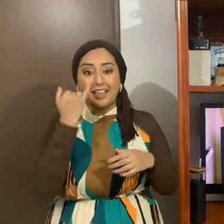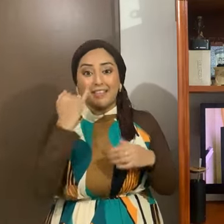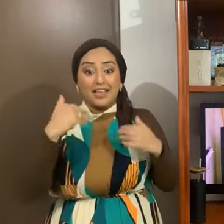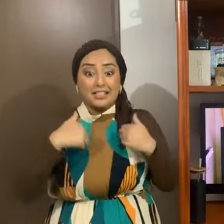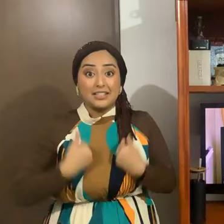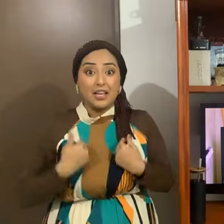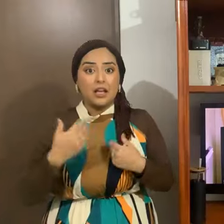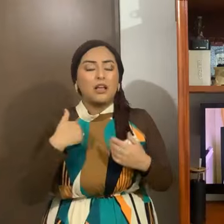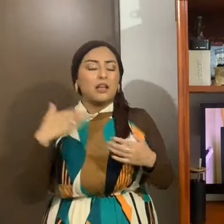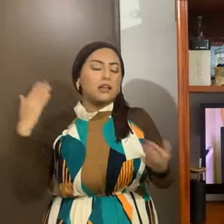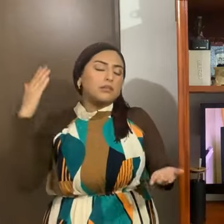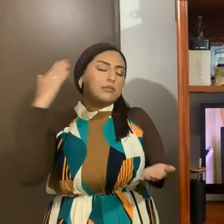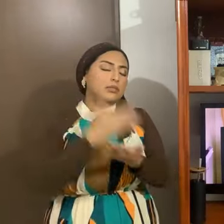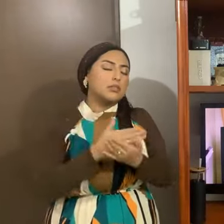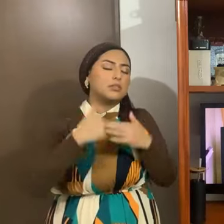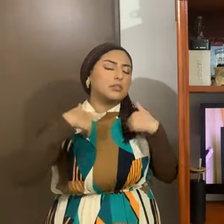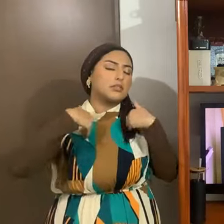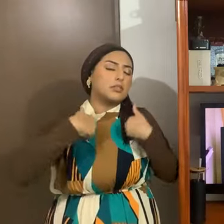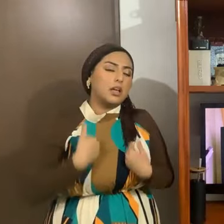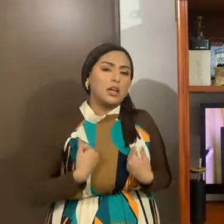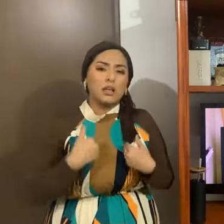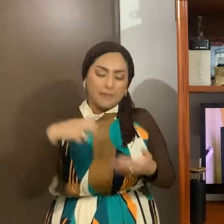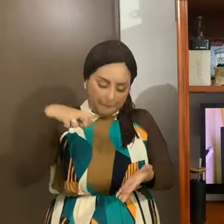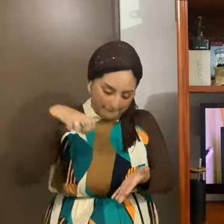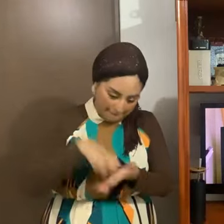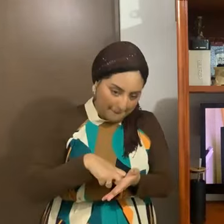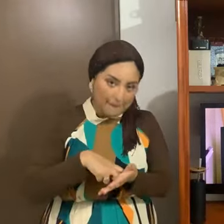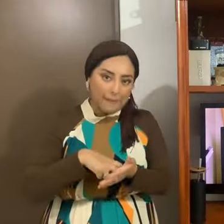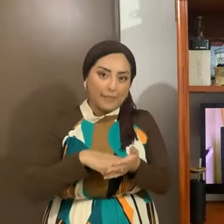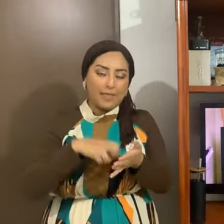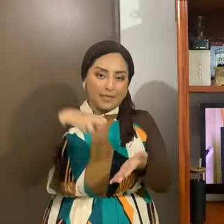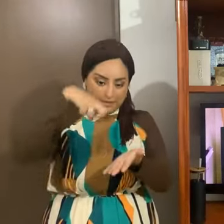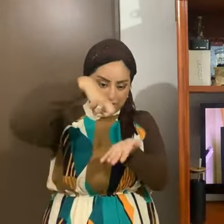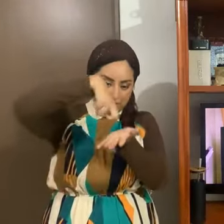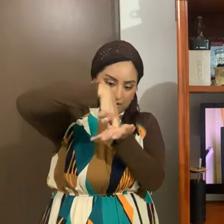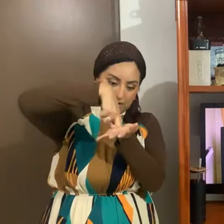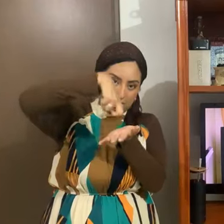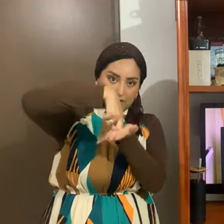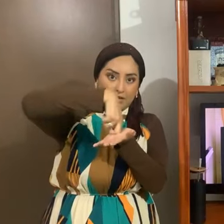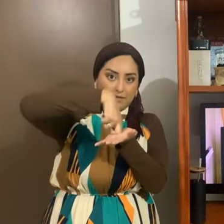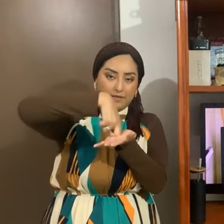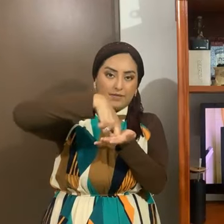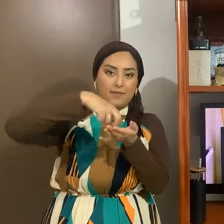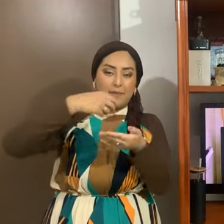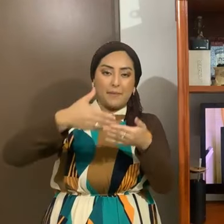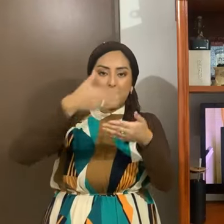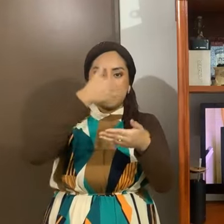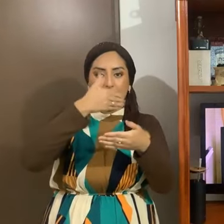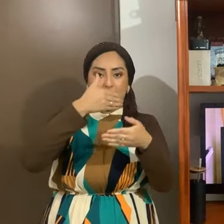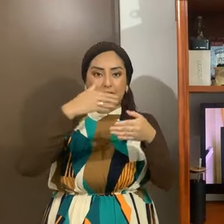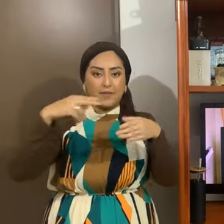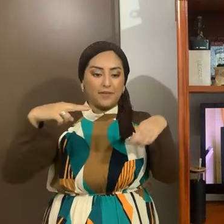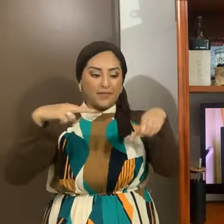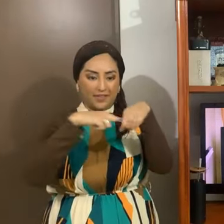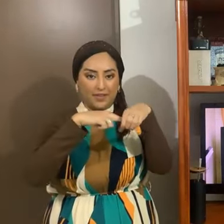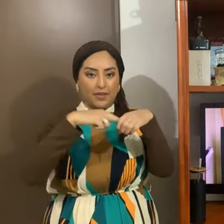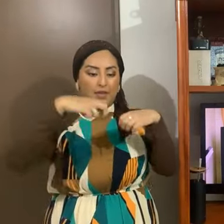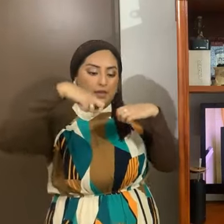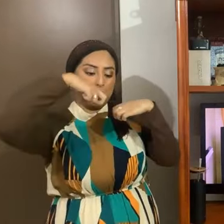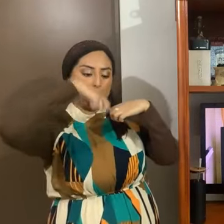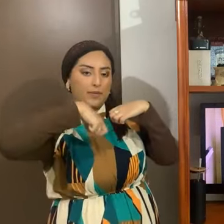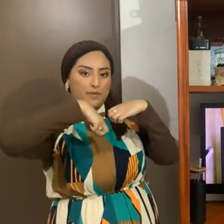es que Roy, yo llego muy cansado. Ponte de rodillas en tu cama, sí. Antes de llegar a la